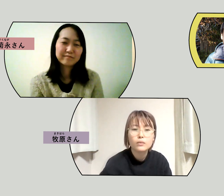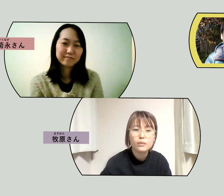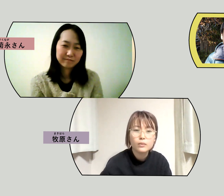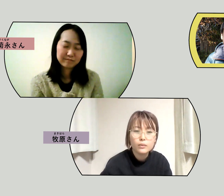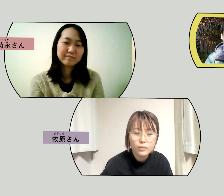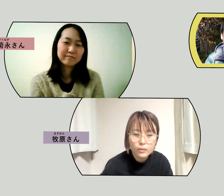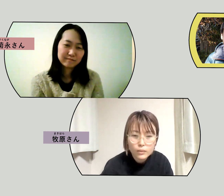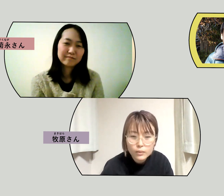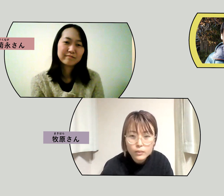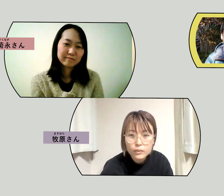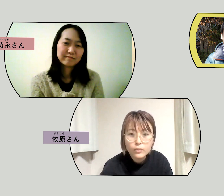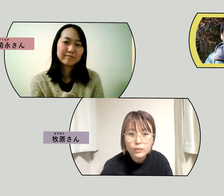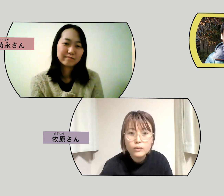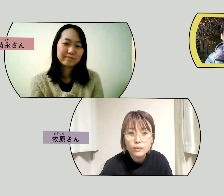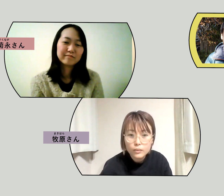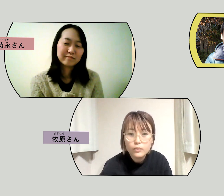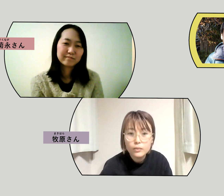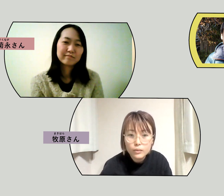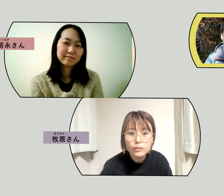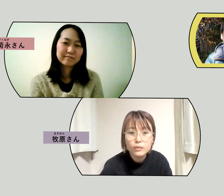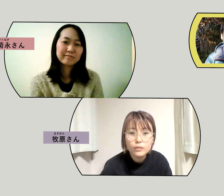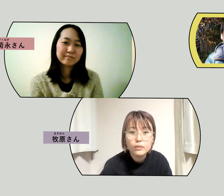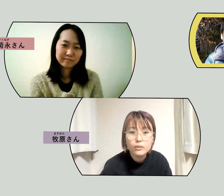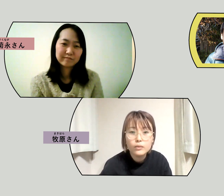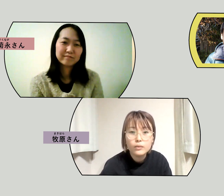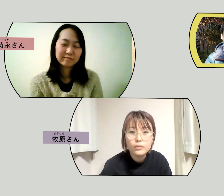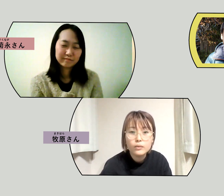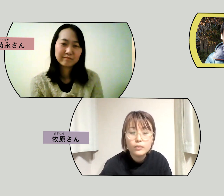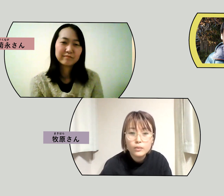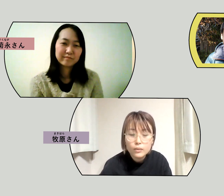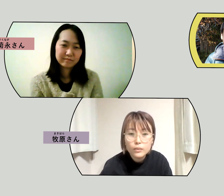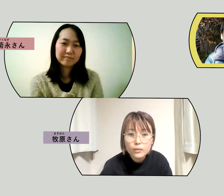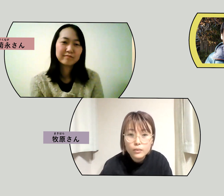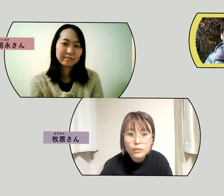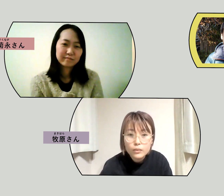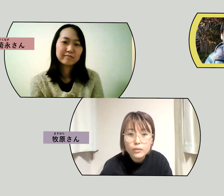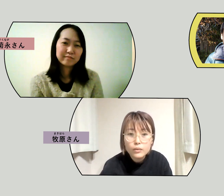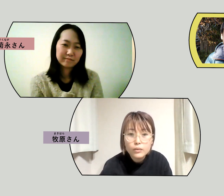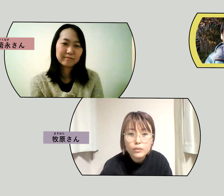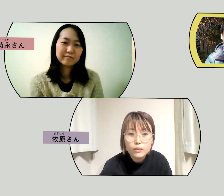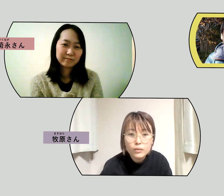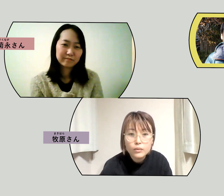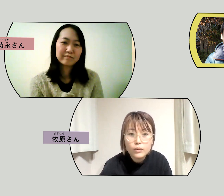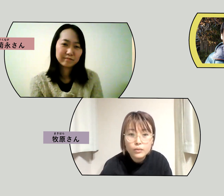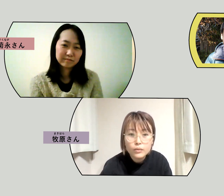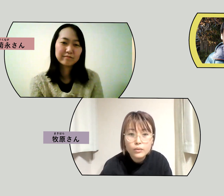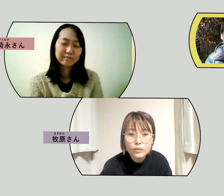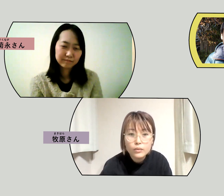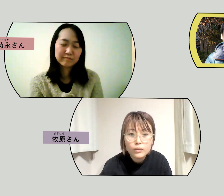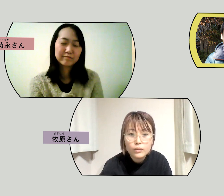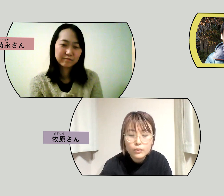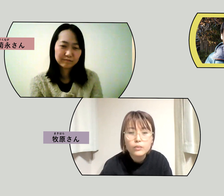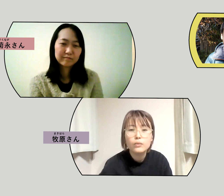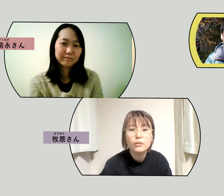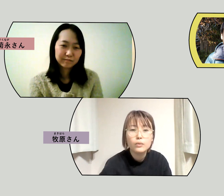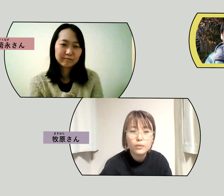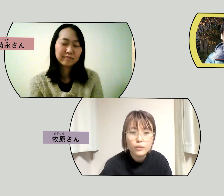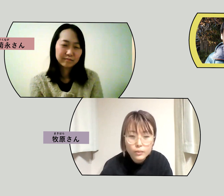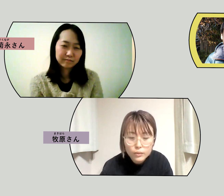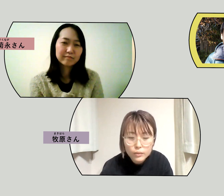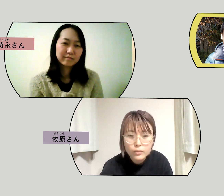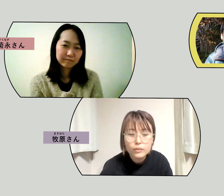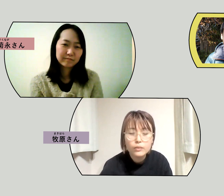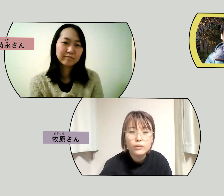言語は共有していると思うですよまそのさっき音の問題とかはあるんですけど基本的に